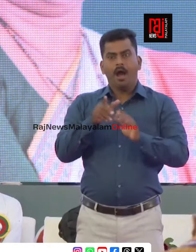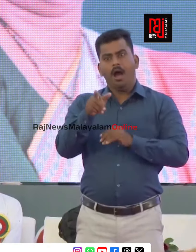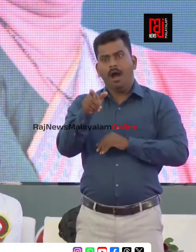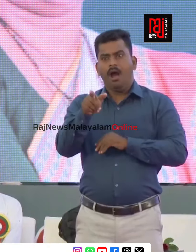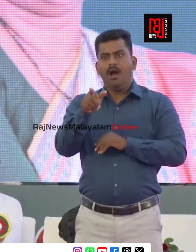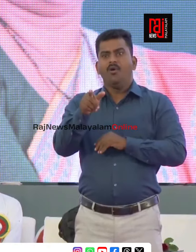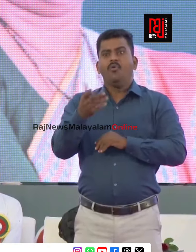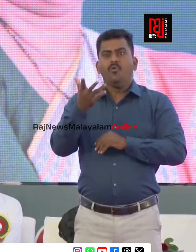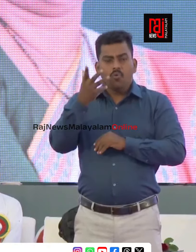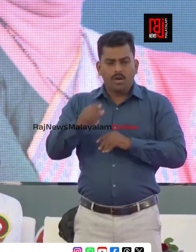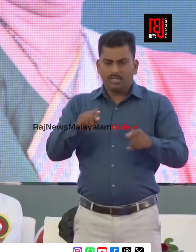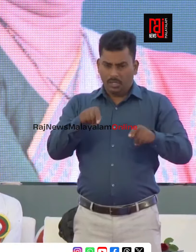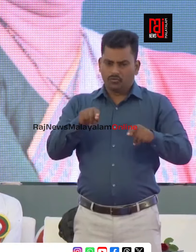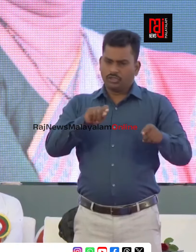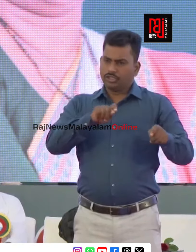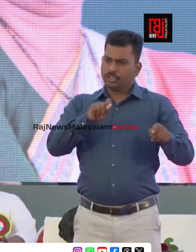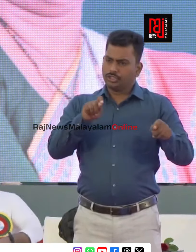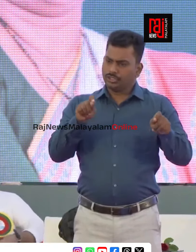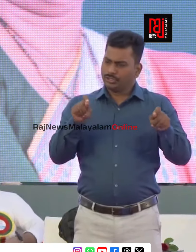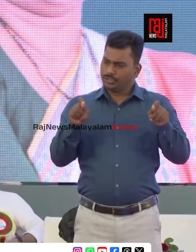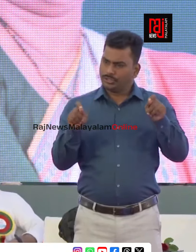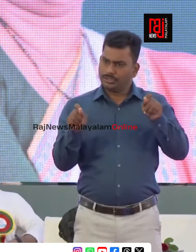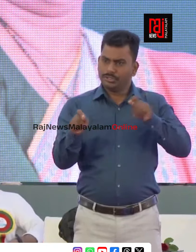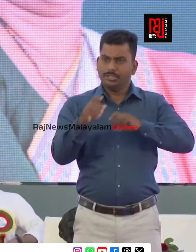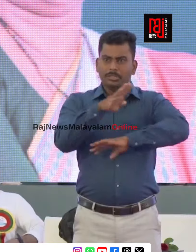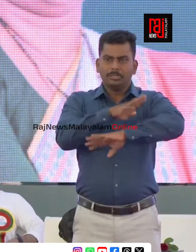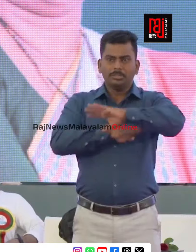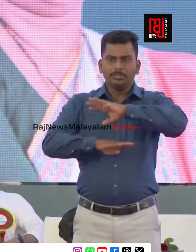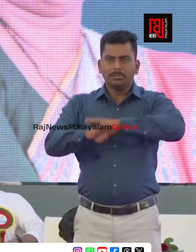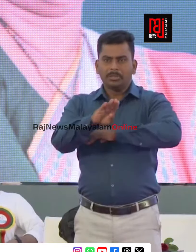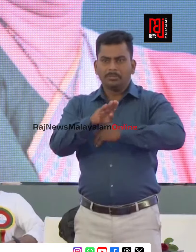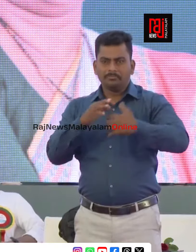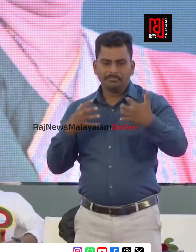കേരള പദ്ധതിയാണ് ഇതിൽ പ്രധാനം.